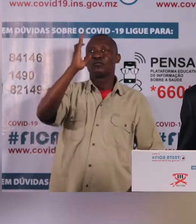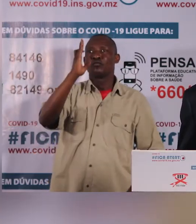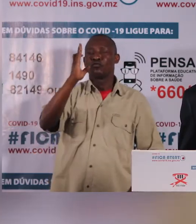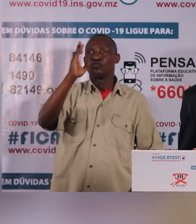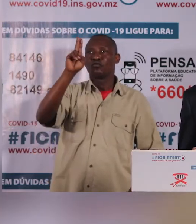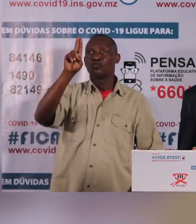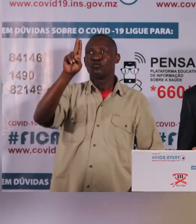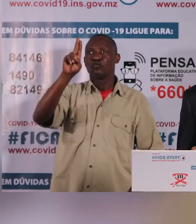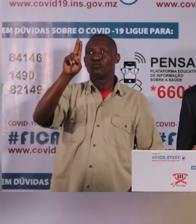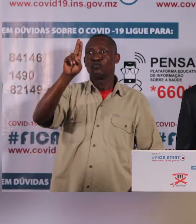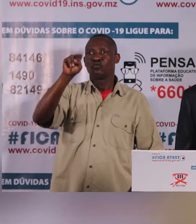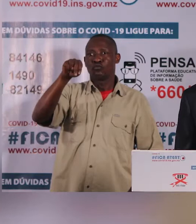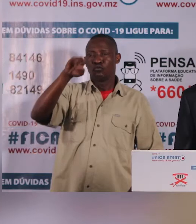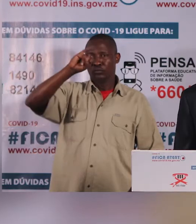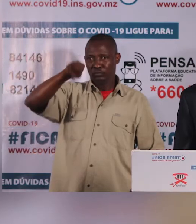O próximo, por favor.